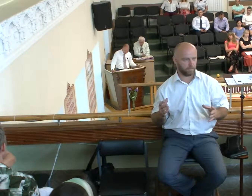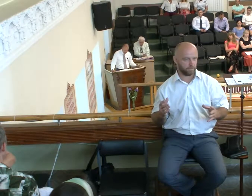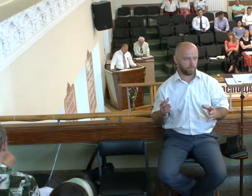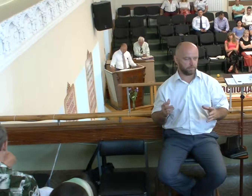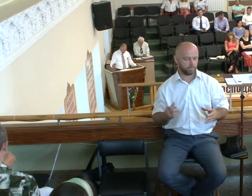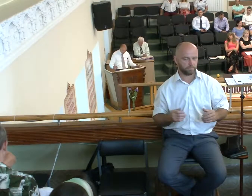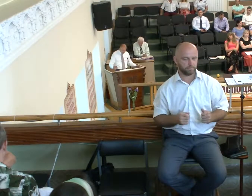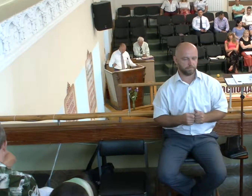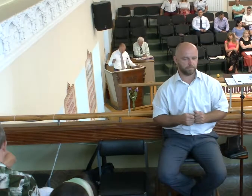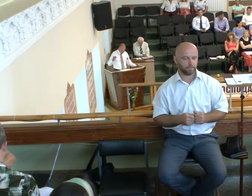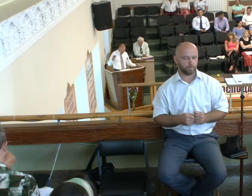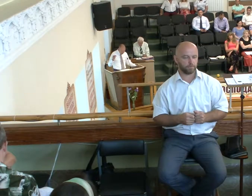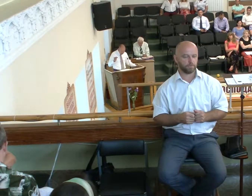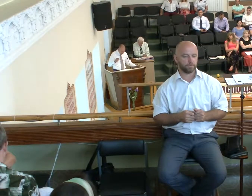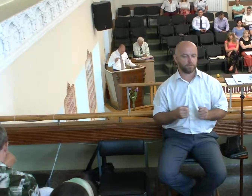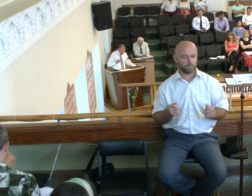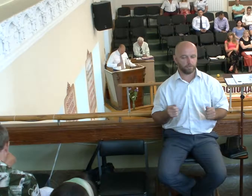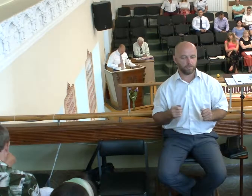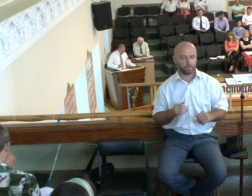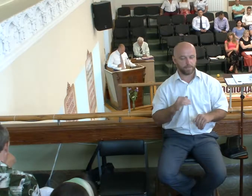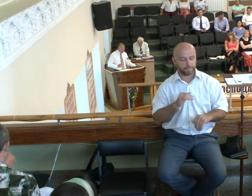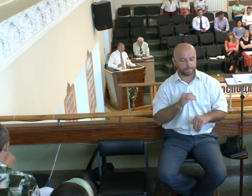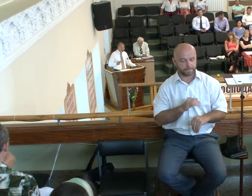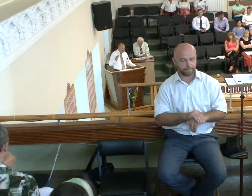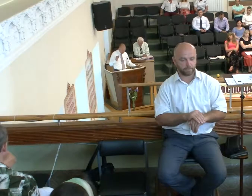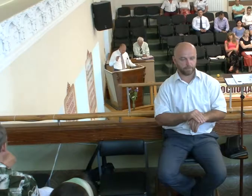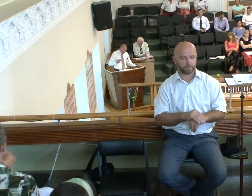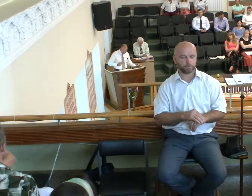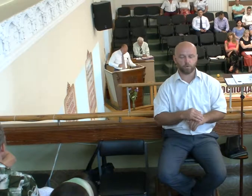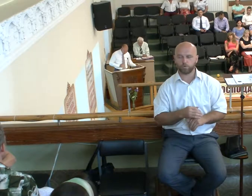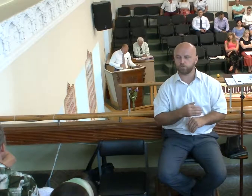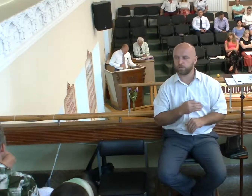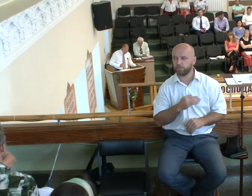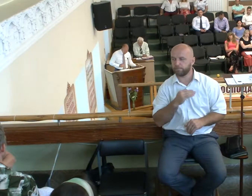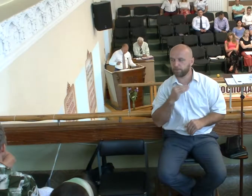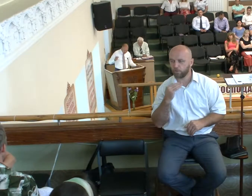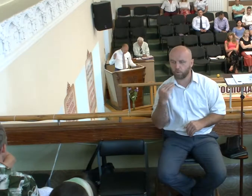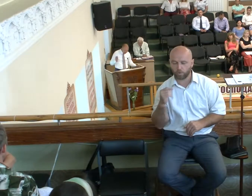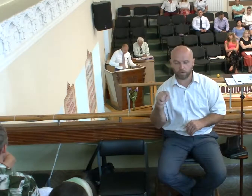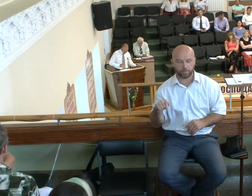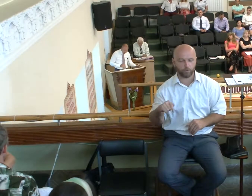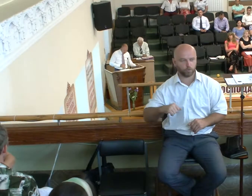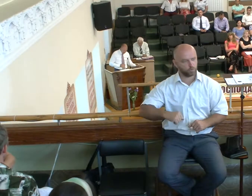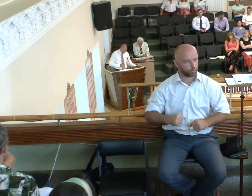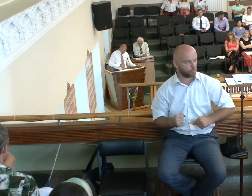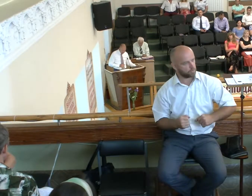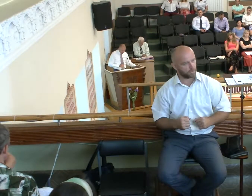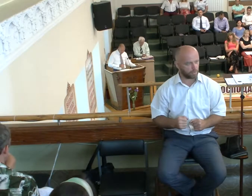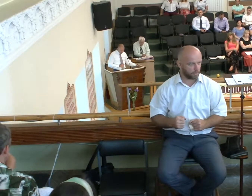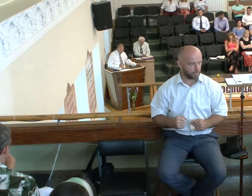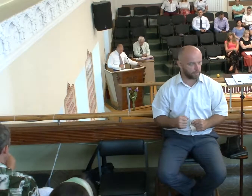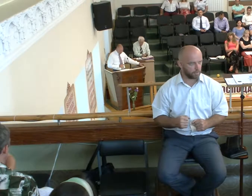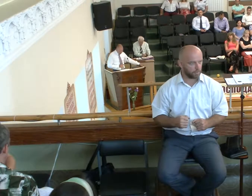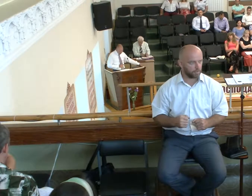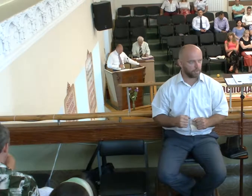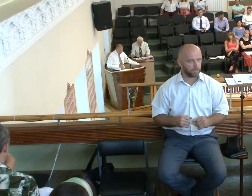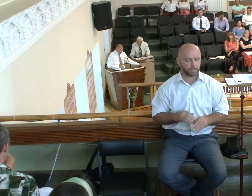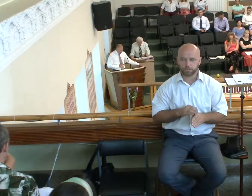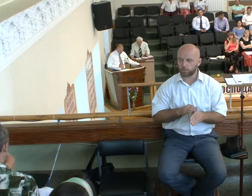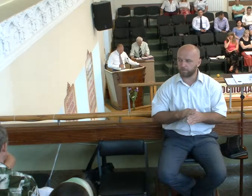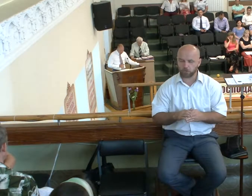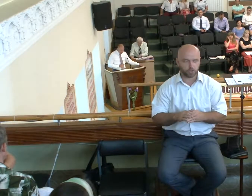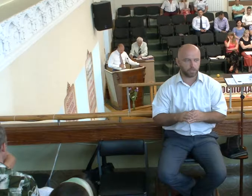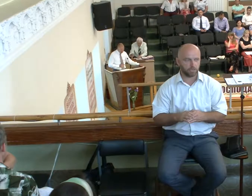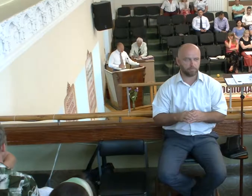бессмертие, намекая на то, что многие его коллеги ради славы пошли на предательство своих друзей